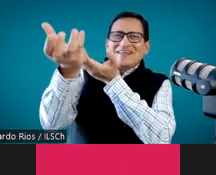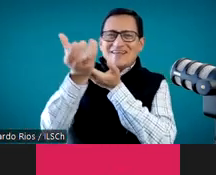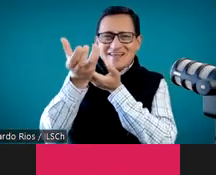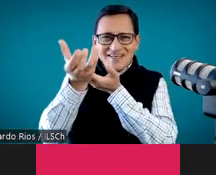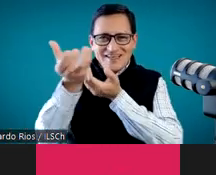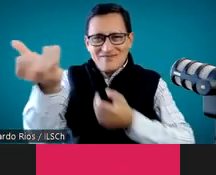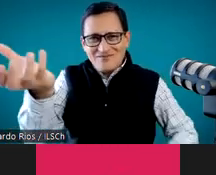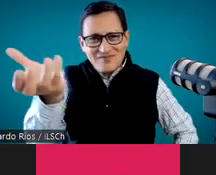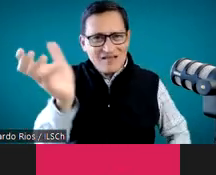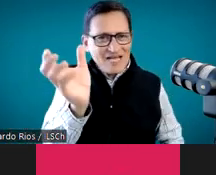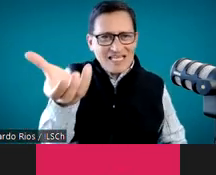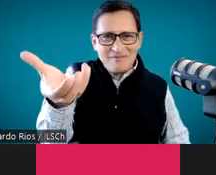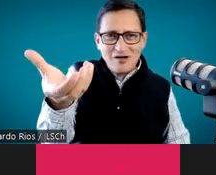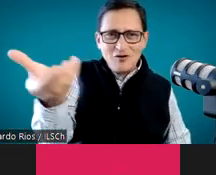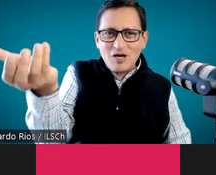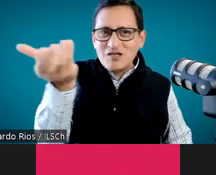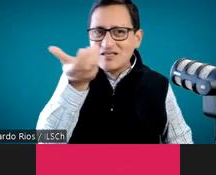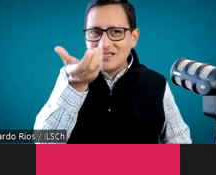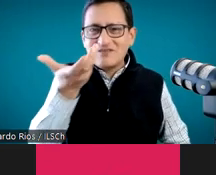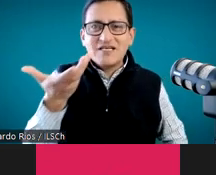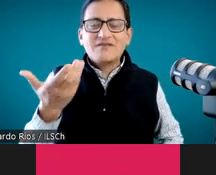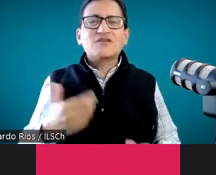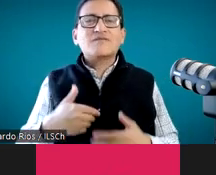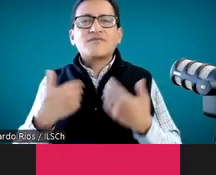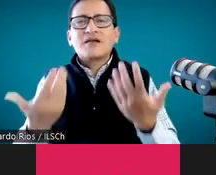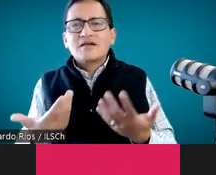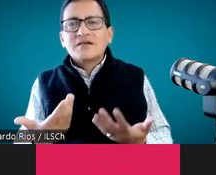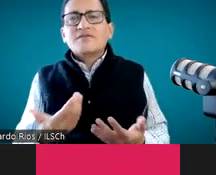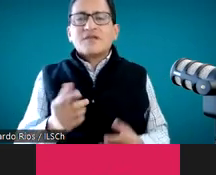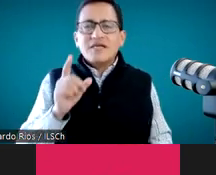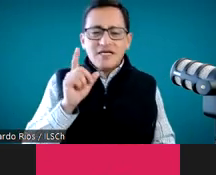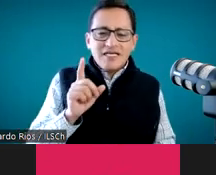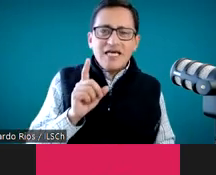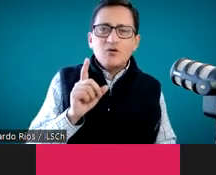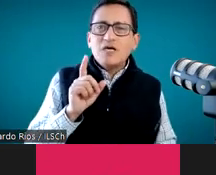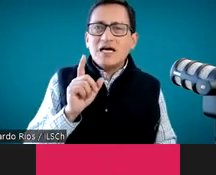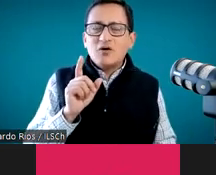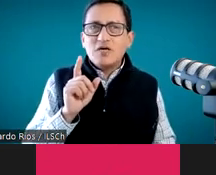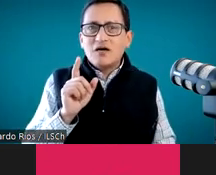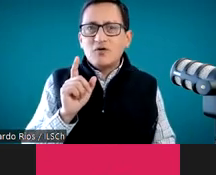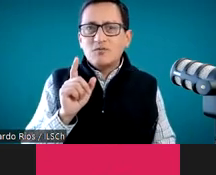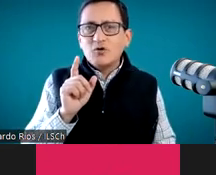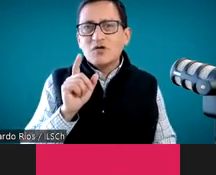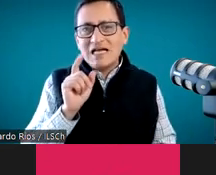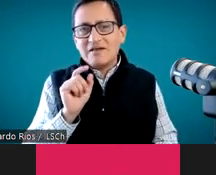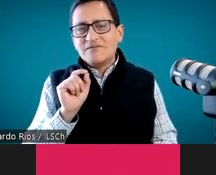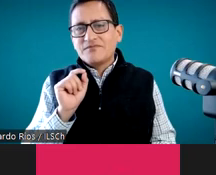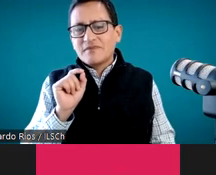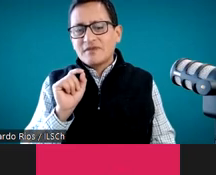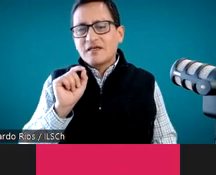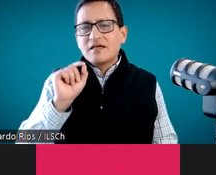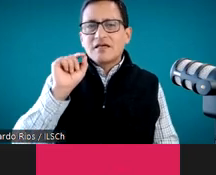hasta la mano la colocamos distinta, ¿se fija? Entonces, Aquí hay un punto